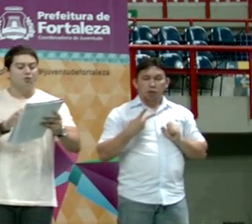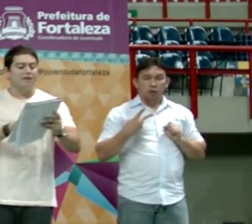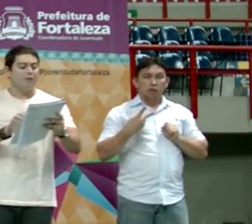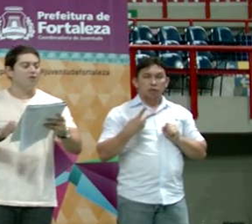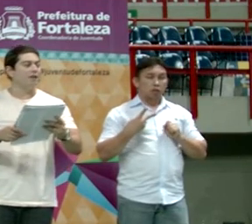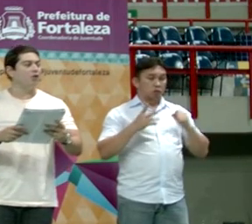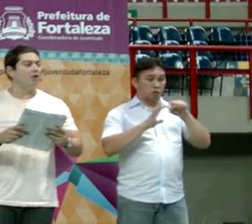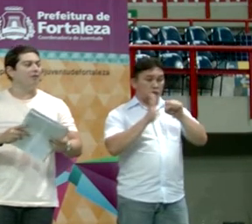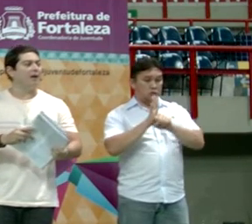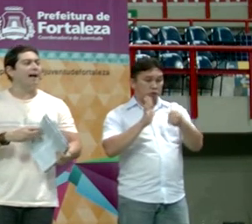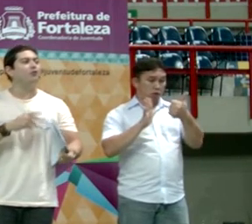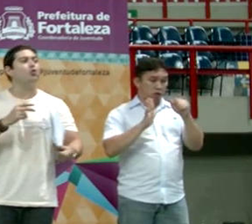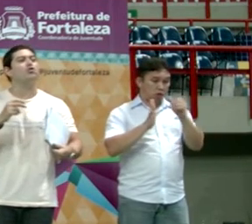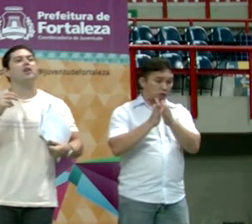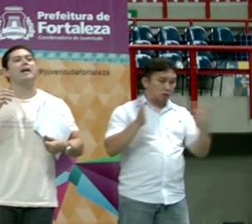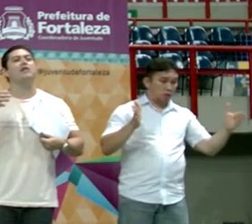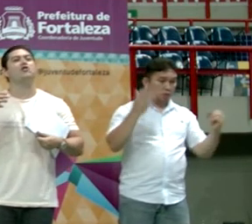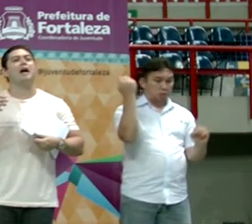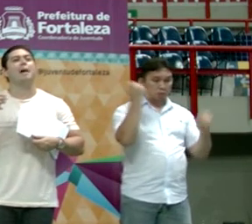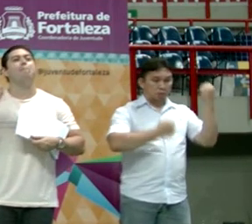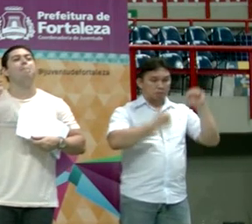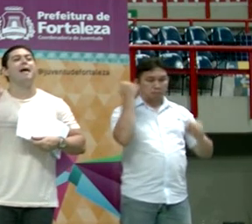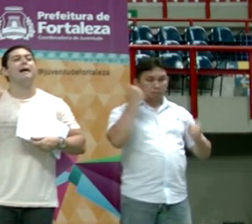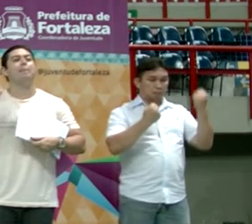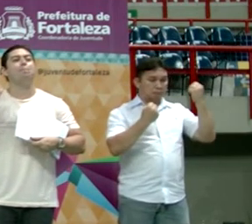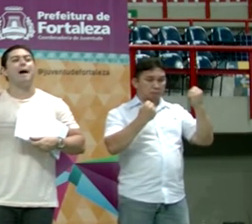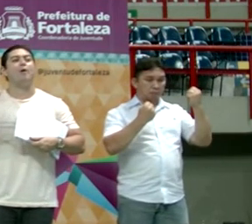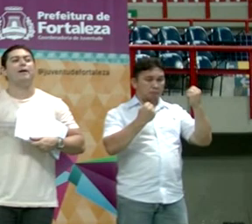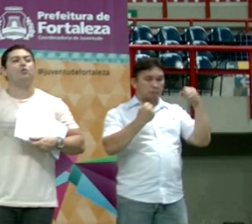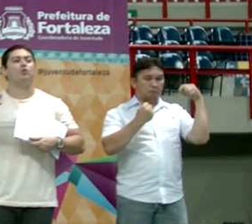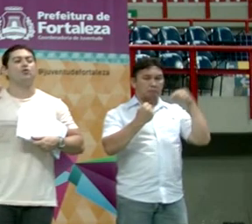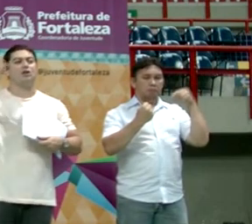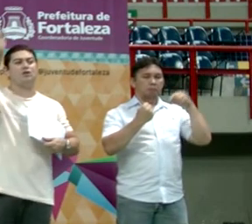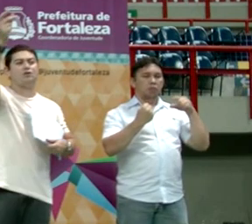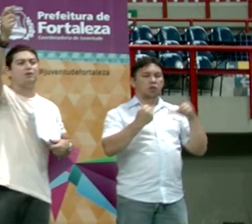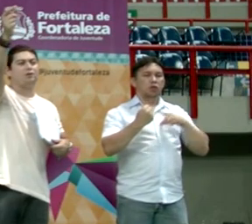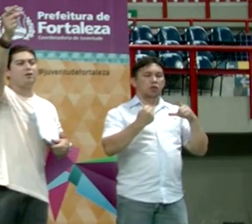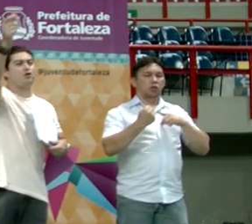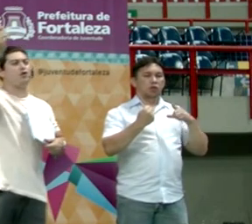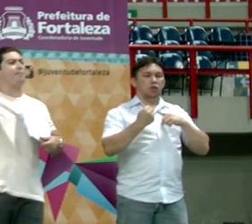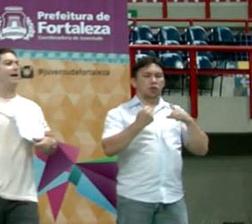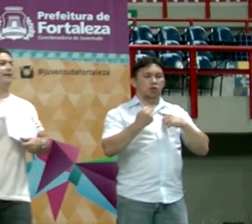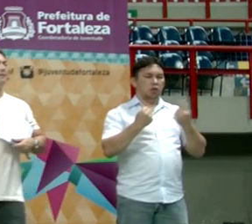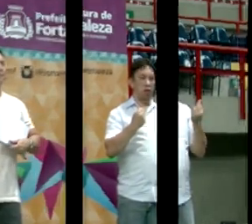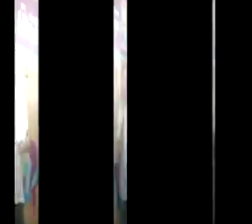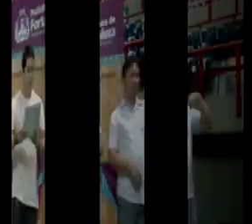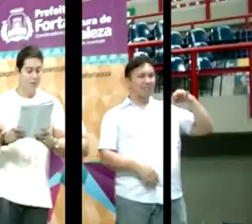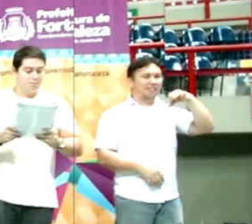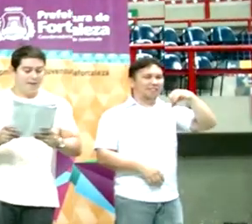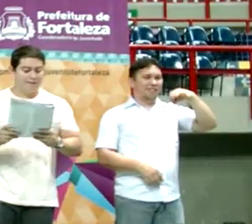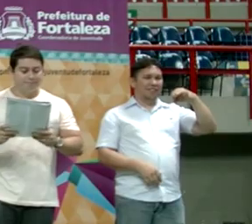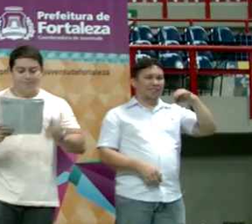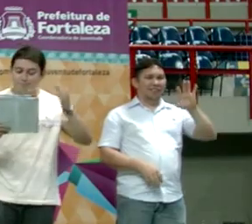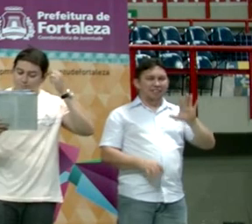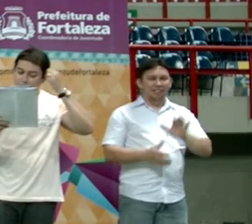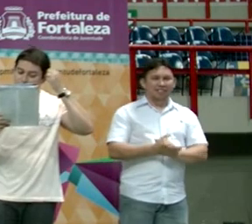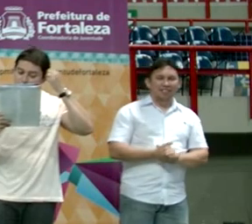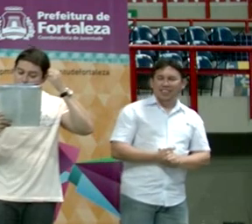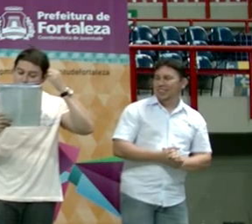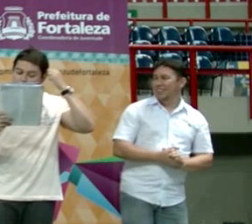segundo, no século XIX, a indústria ela está mega power turbo change estribada.